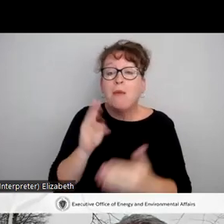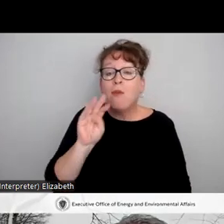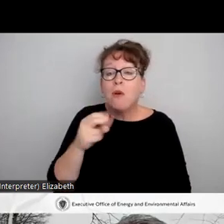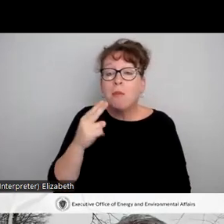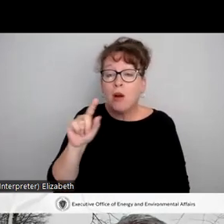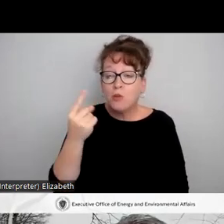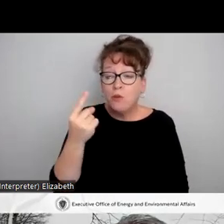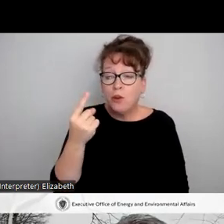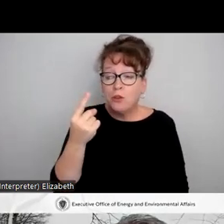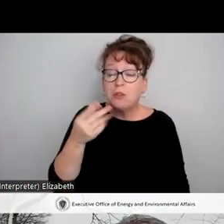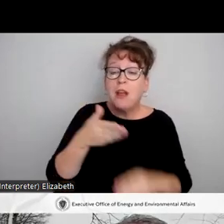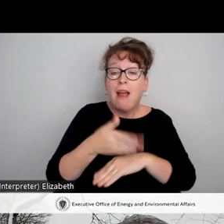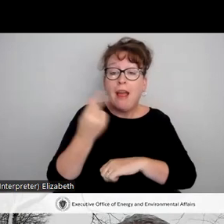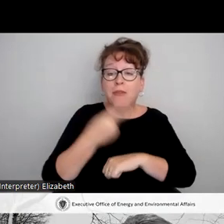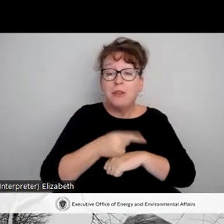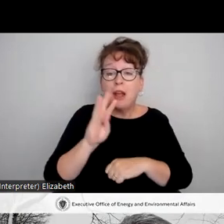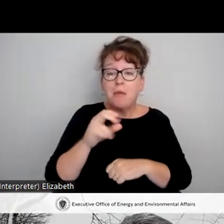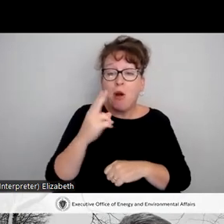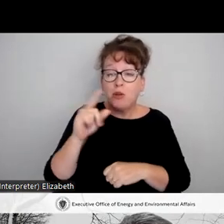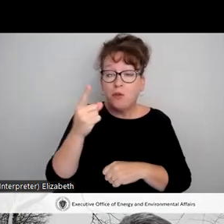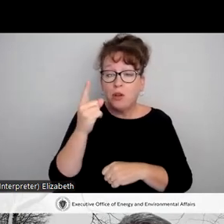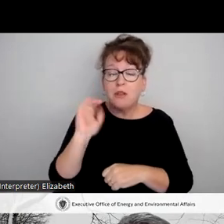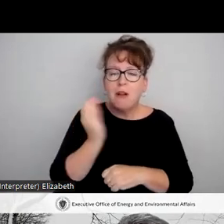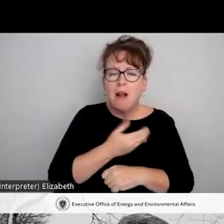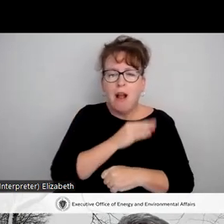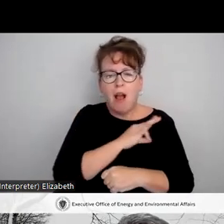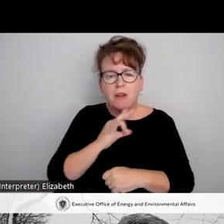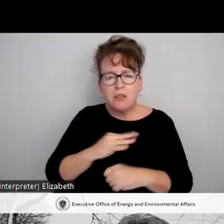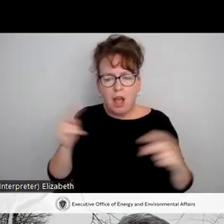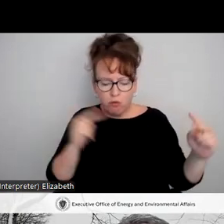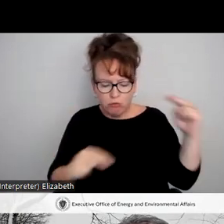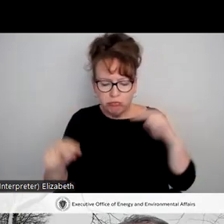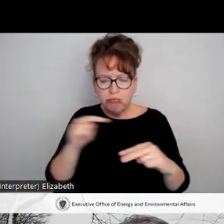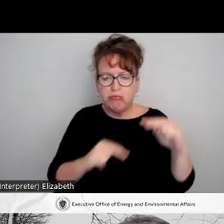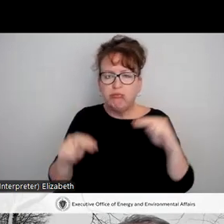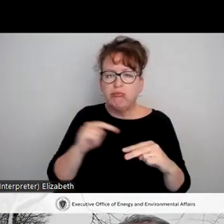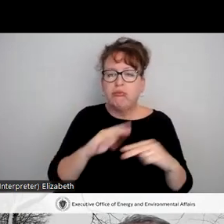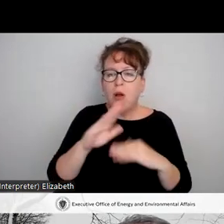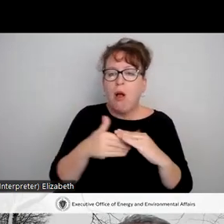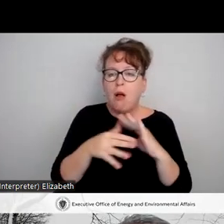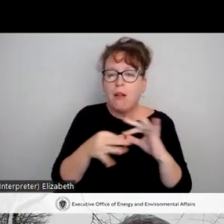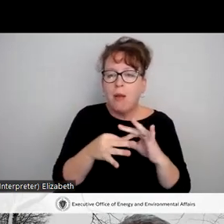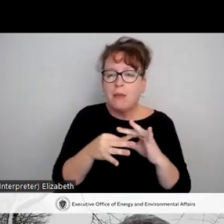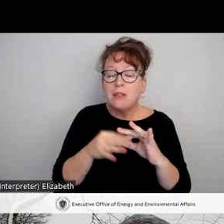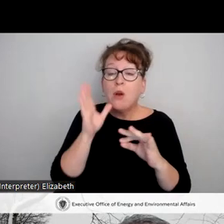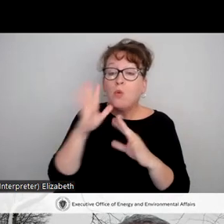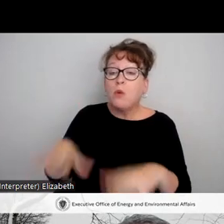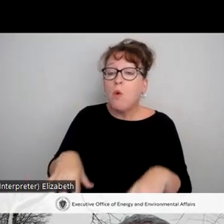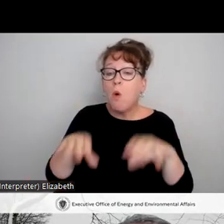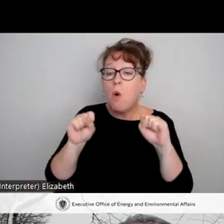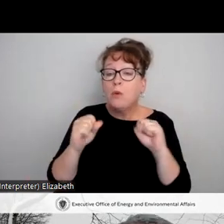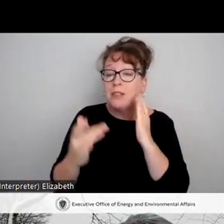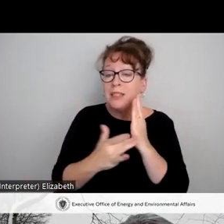buscando comentarios al primero de marzo eh las preguntas son eh Cómo se